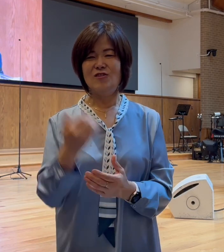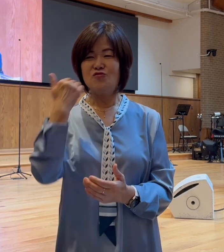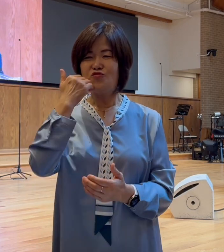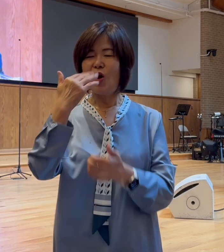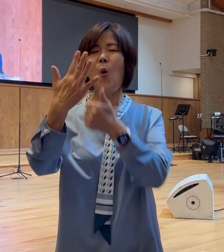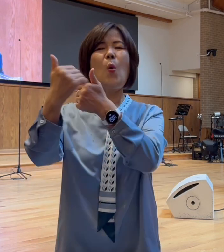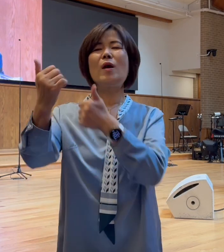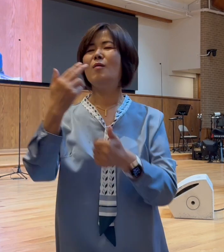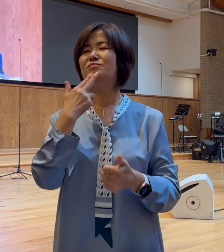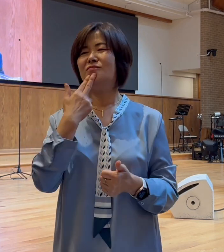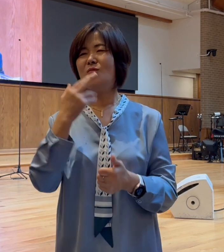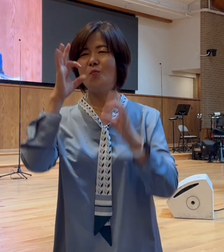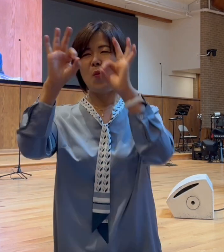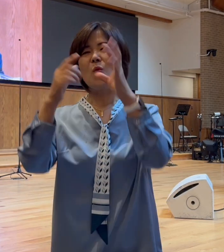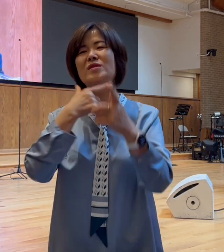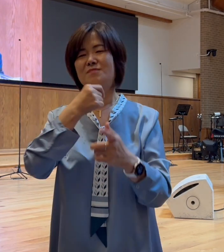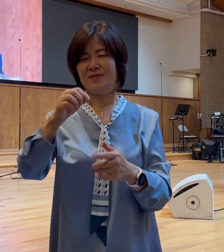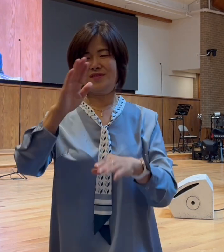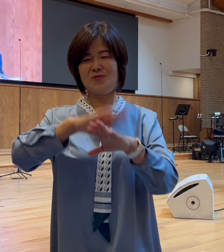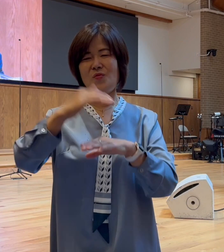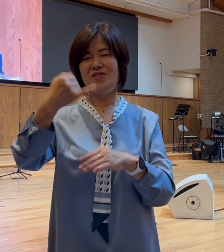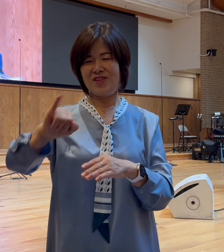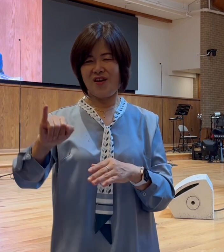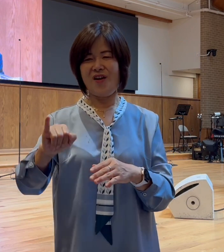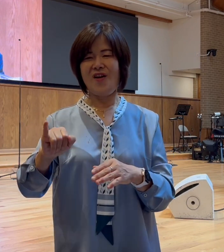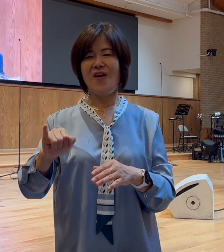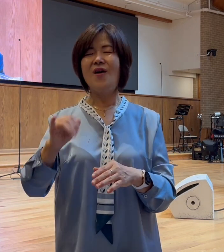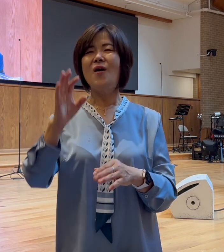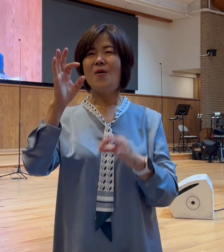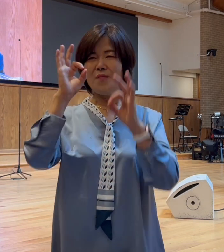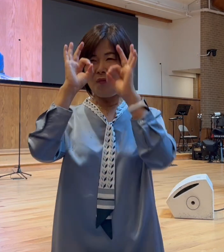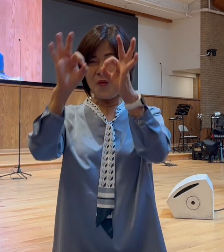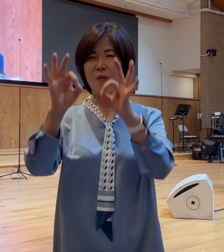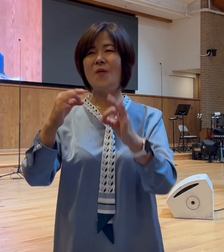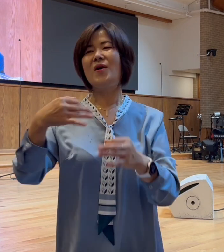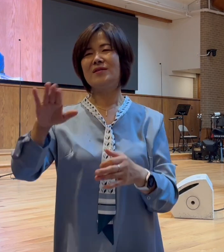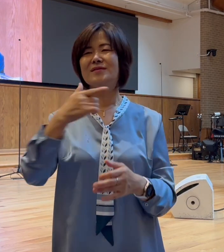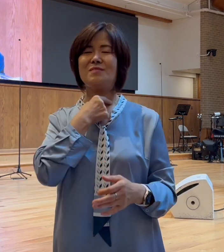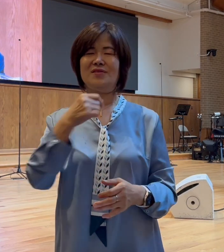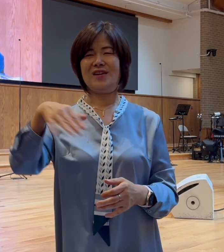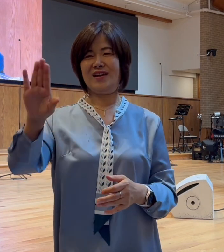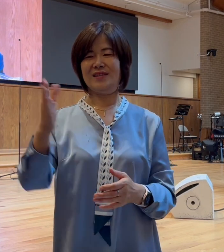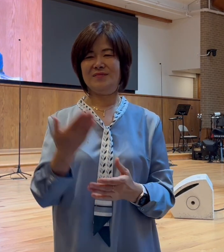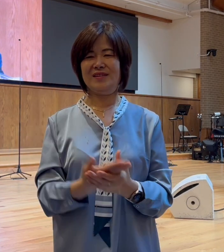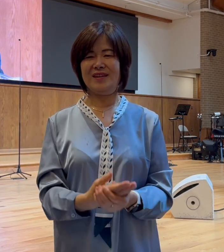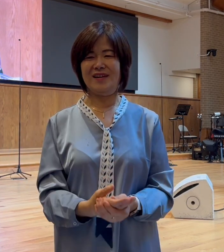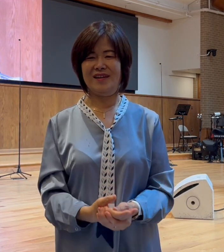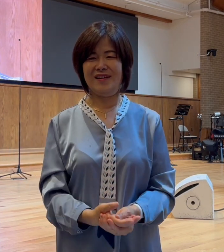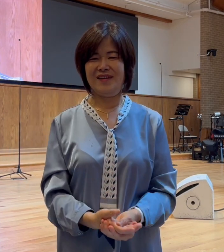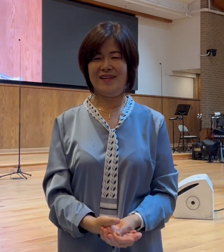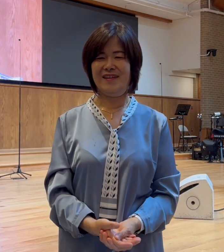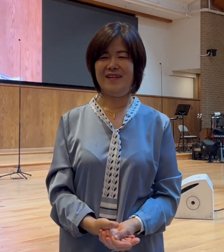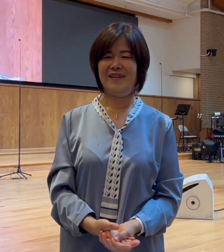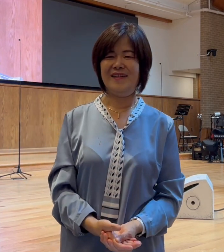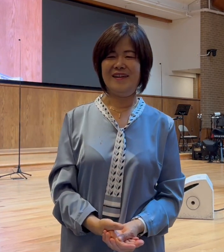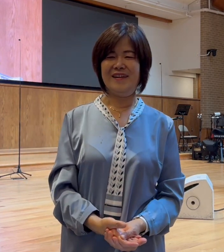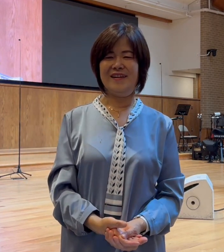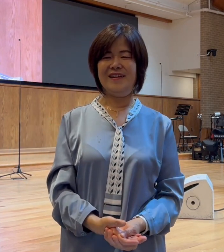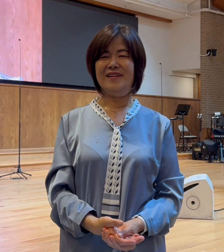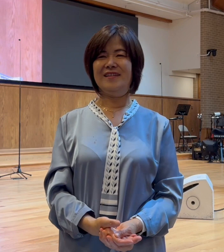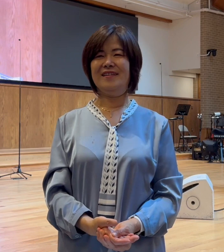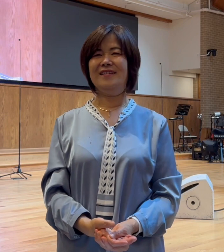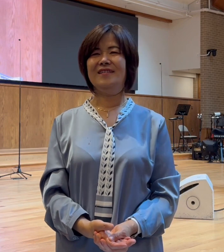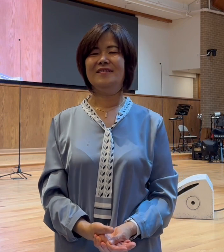그랬어 당신을? 손녀가 할인인데 할인이가 오랬어? 당신이 가는 거잖아. 제가 보고 싶으니까 가는 거